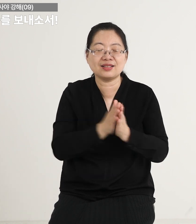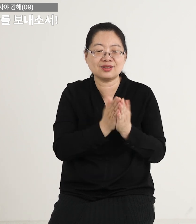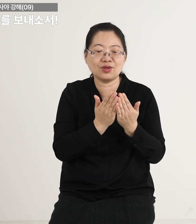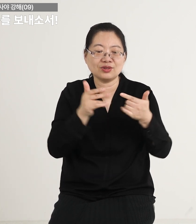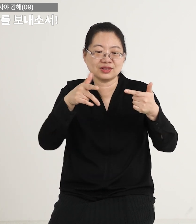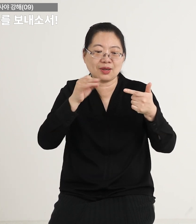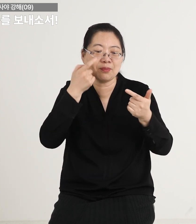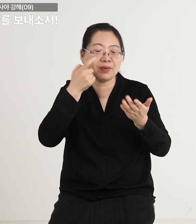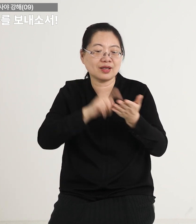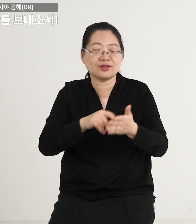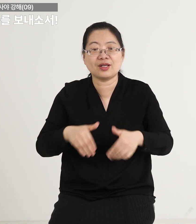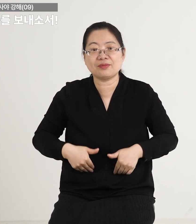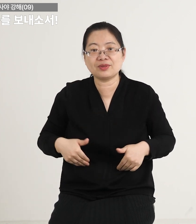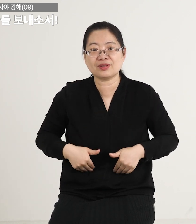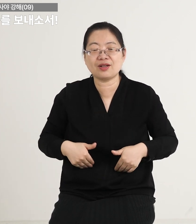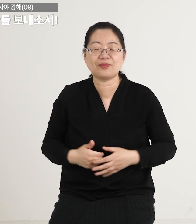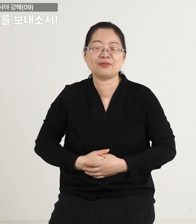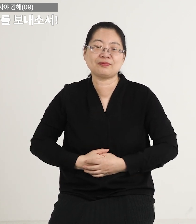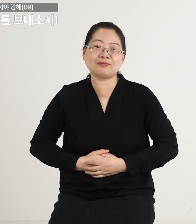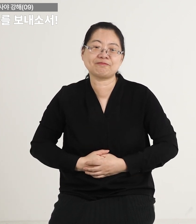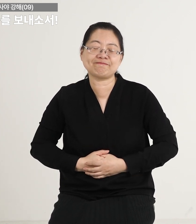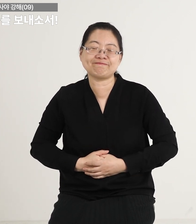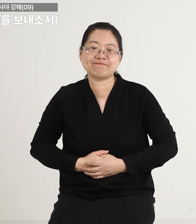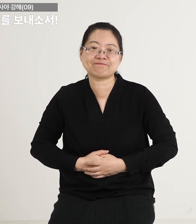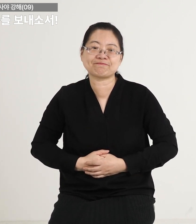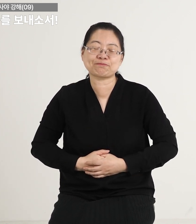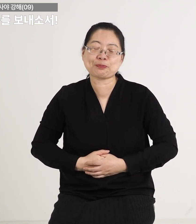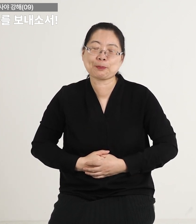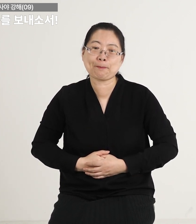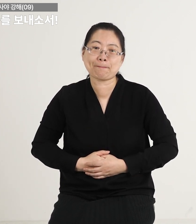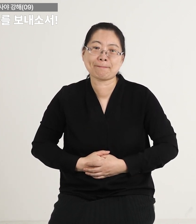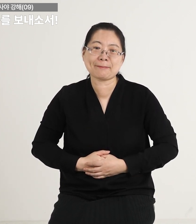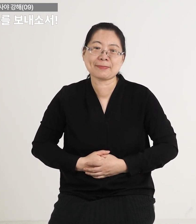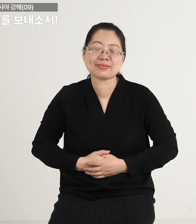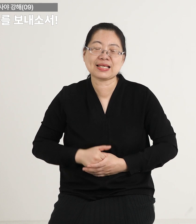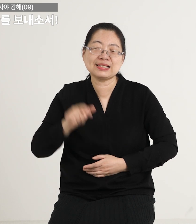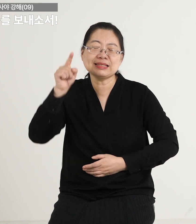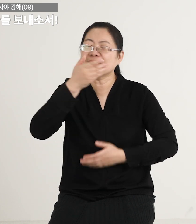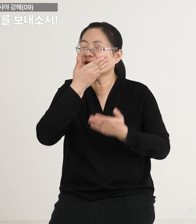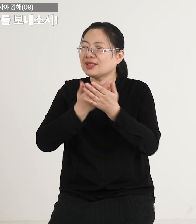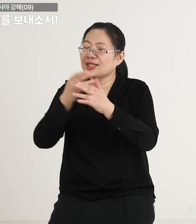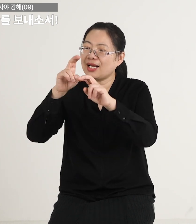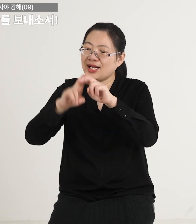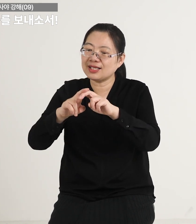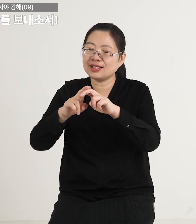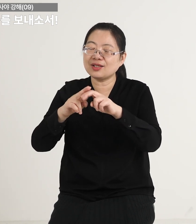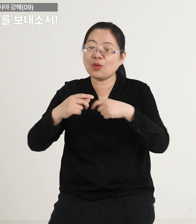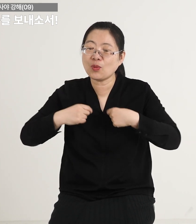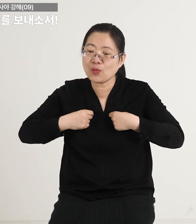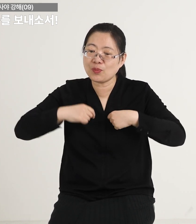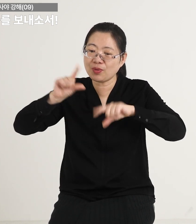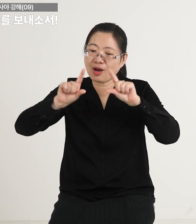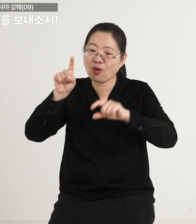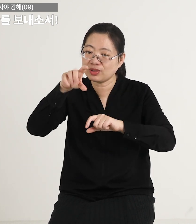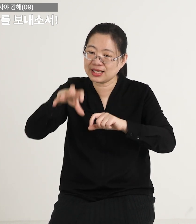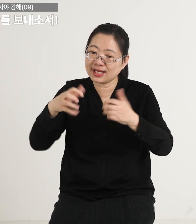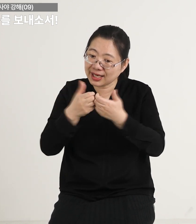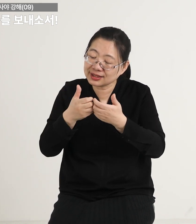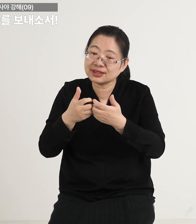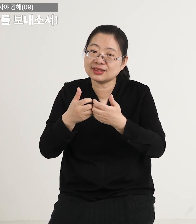우리는 발견해야 돼요. 그 보좌에 앉으시니 옷자락이 어디에